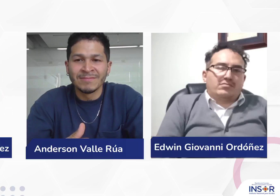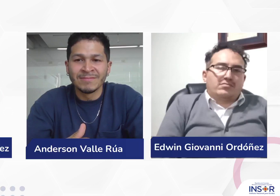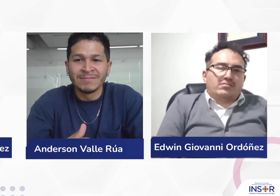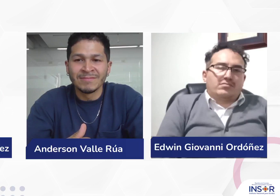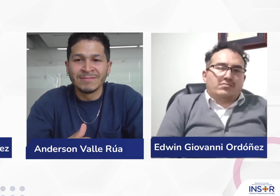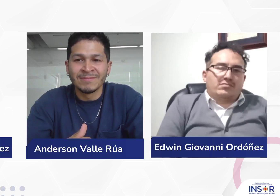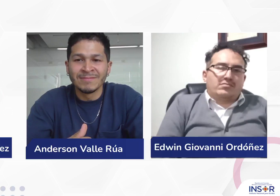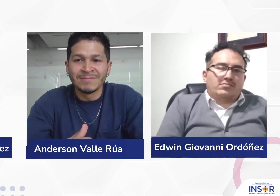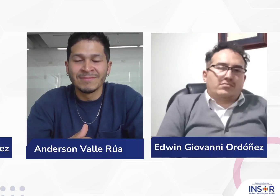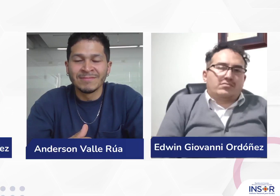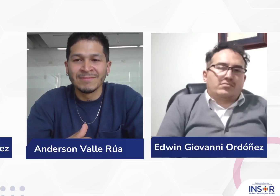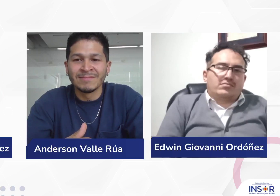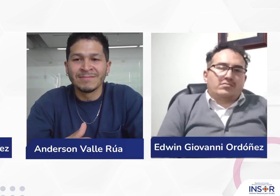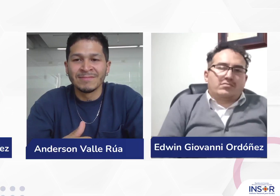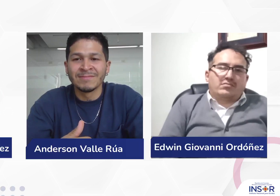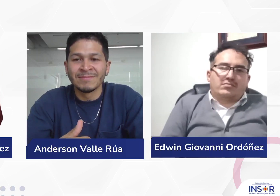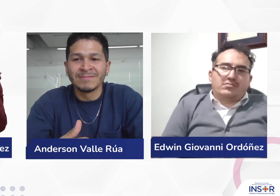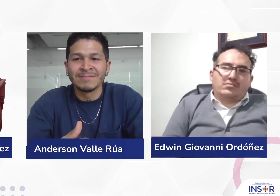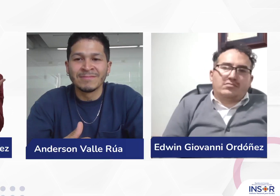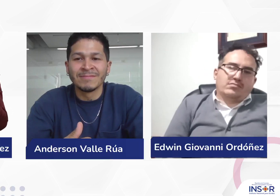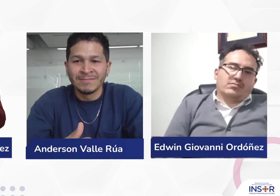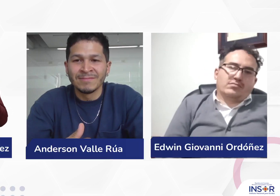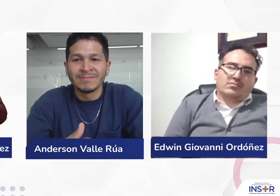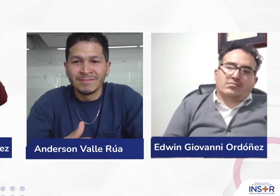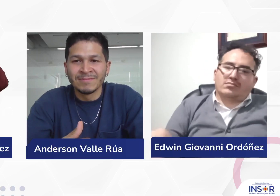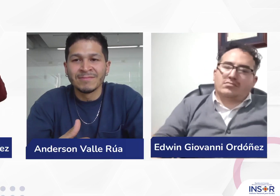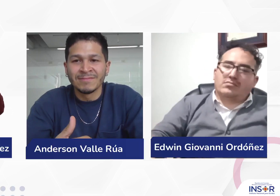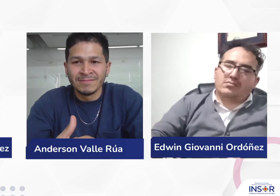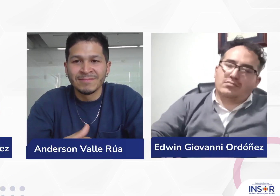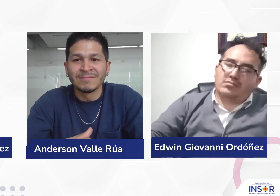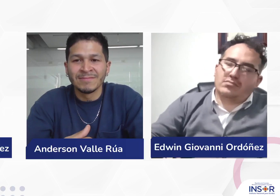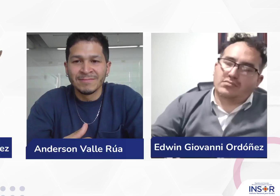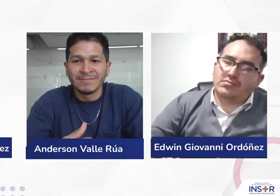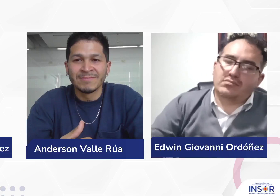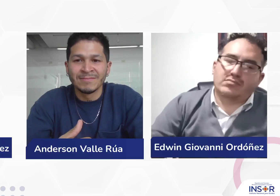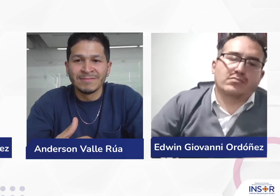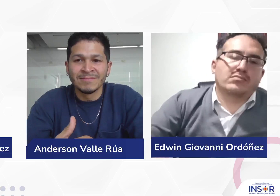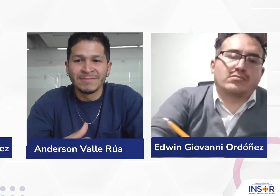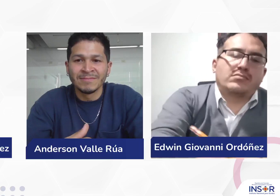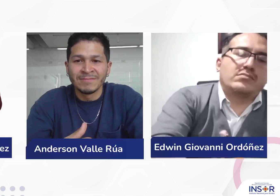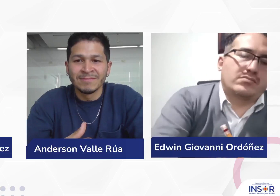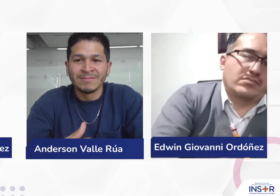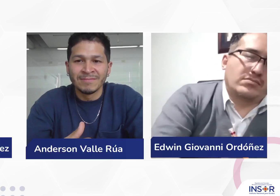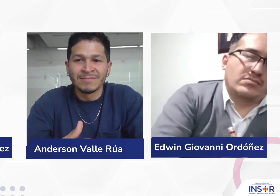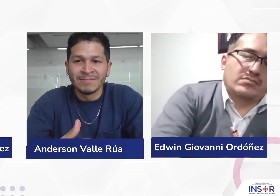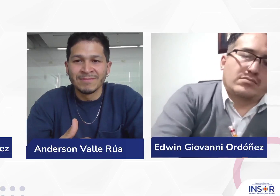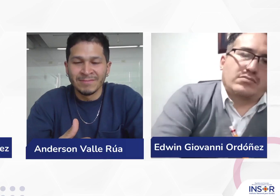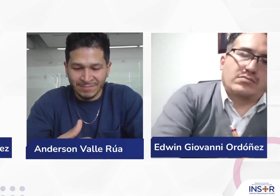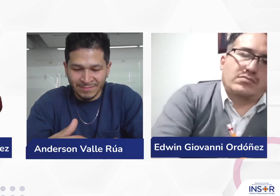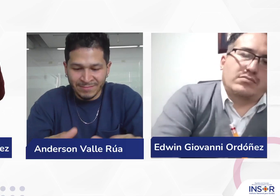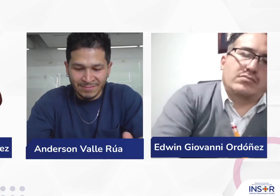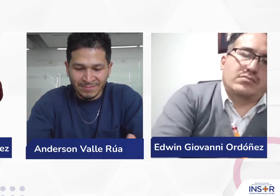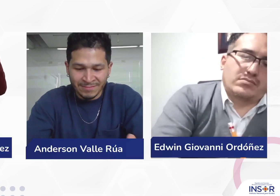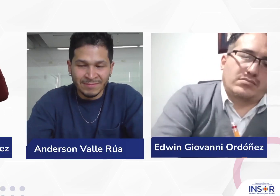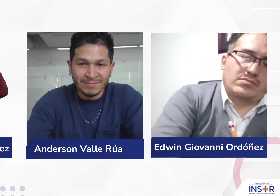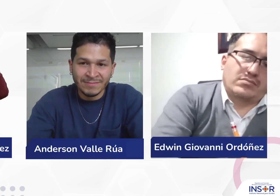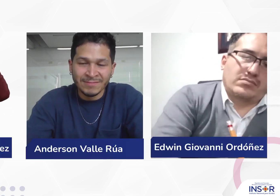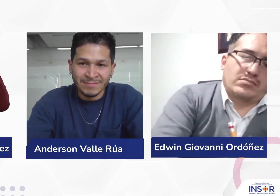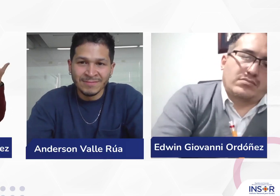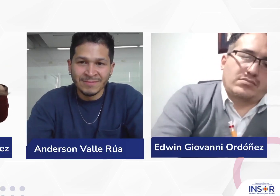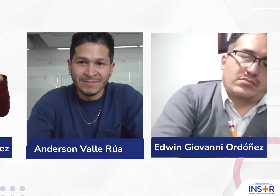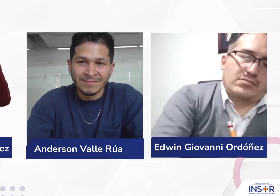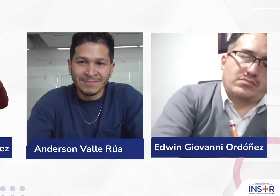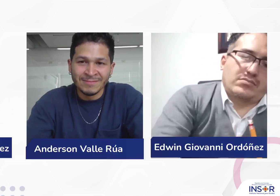nos ven. Entonces, ojalá esto sirva de análisis para que se creen propuestas nuevas de investigación desde otras perspectivas,